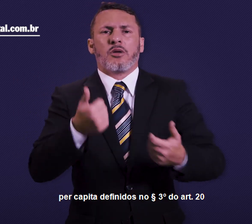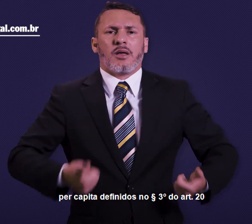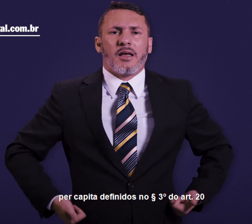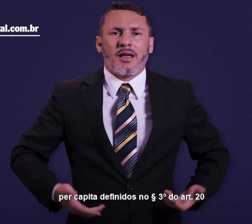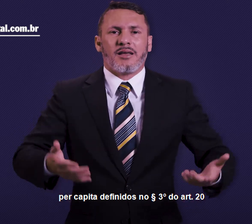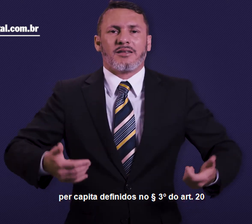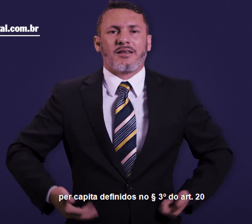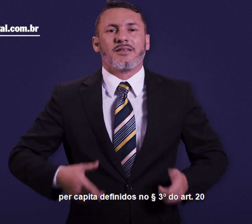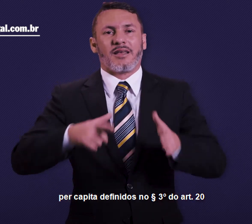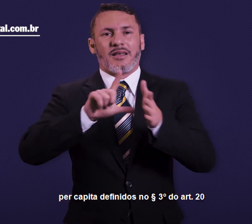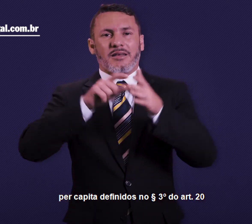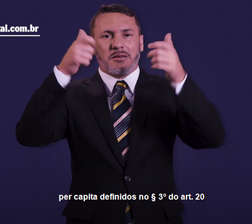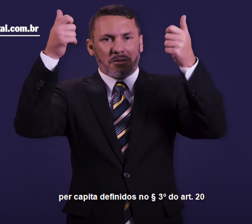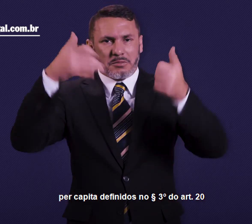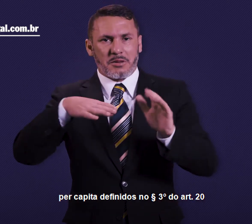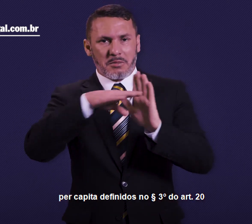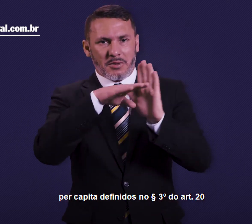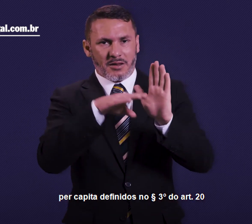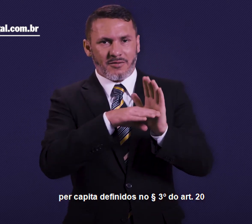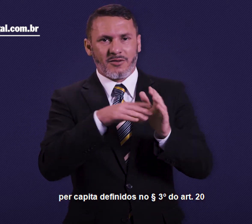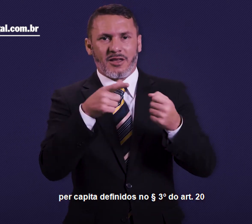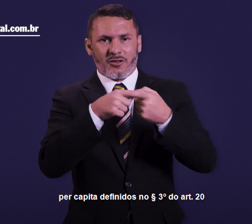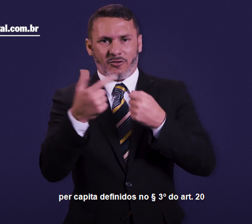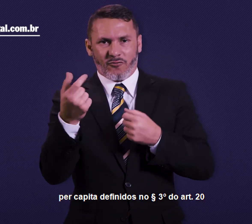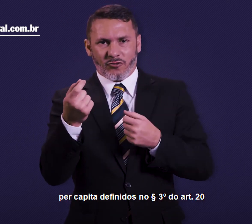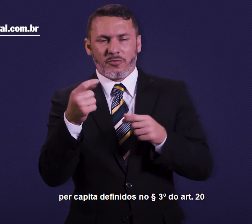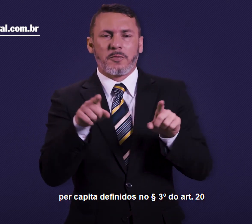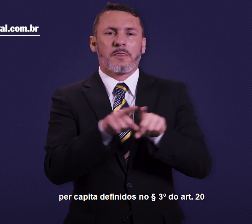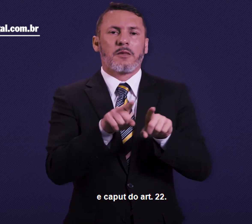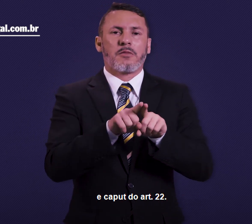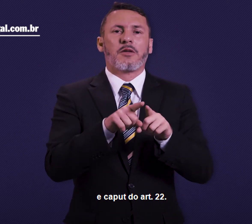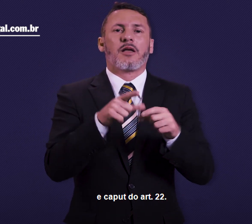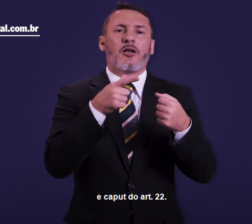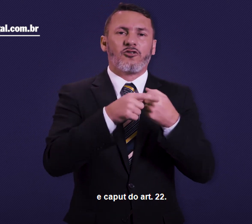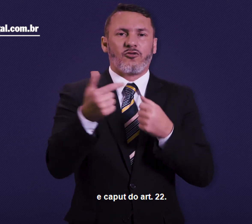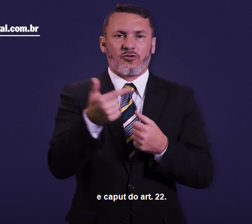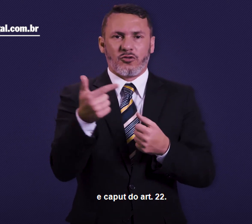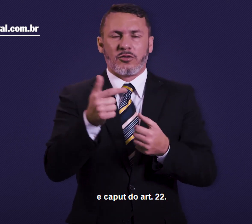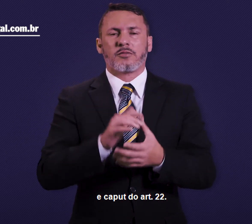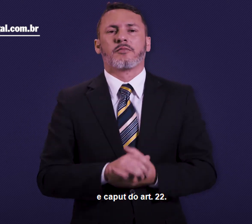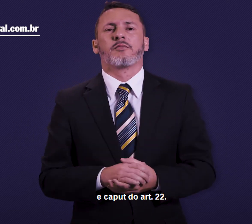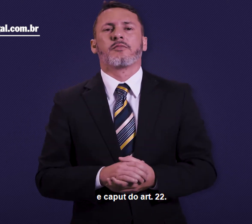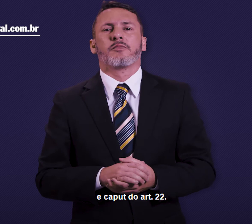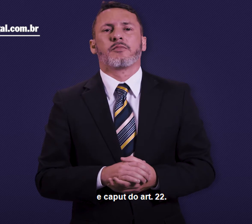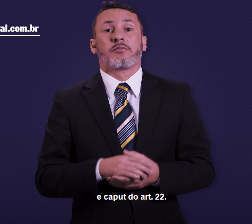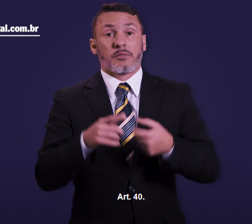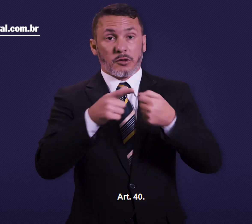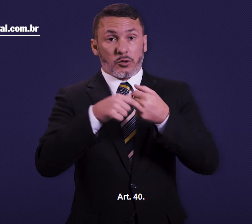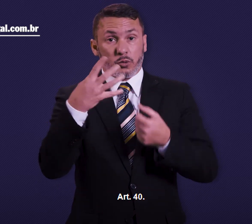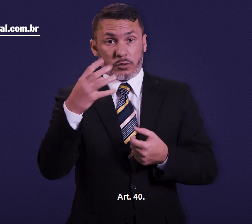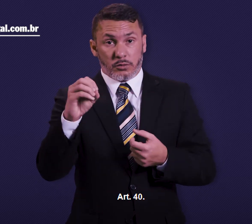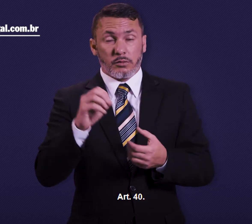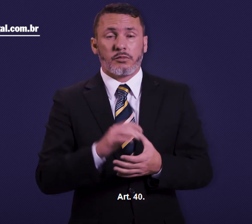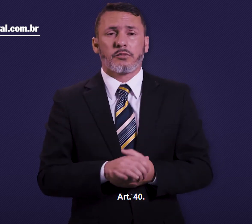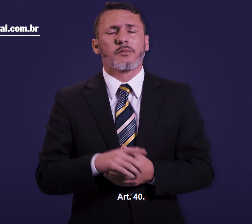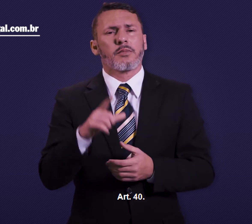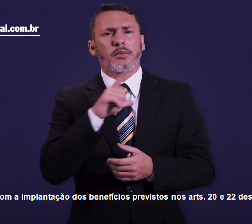per capita definidos no parágrafo 3º do artigo 20 e caput do artigo 22. Artigo 40. Com